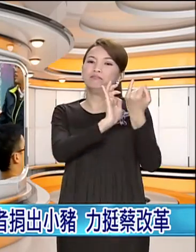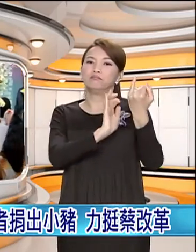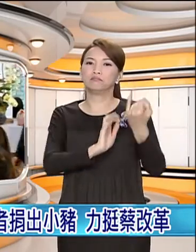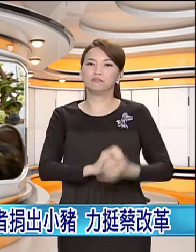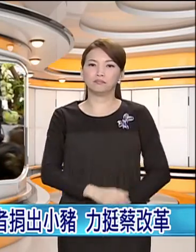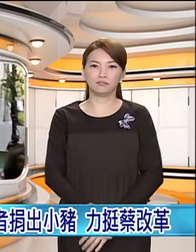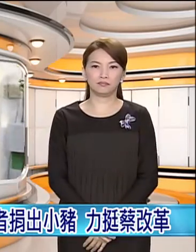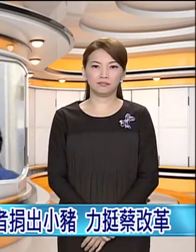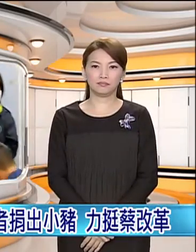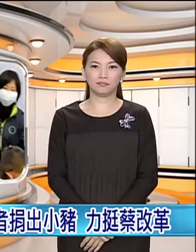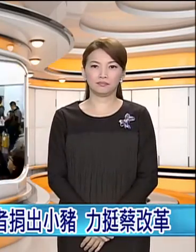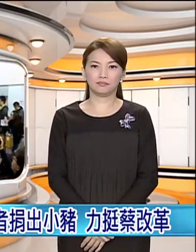革。